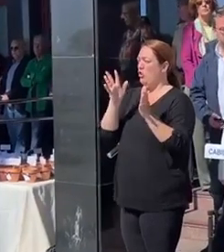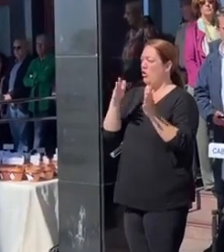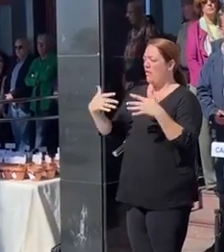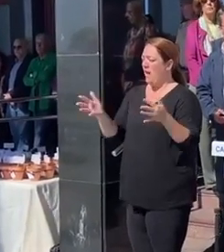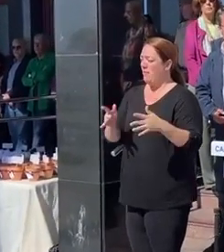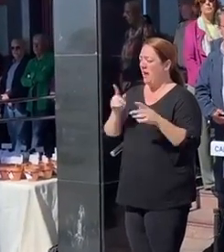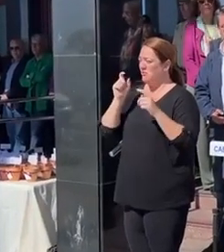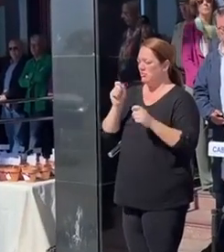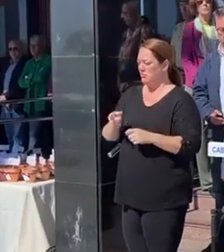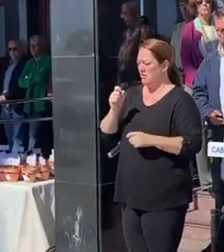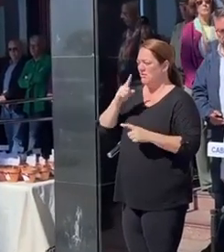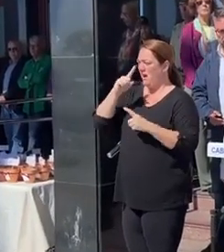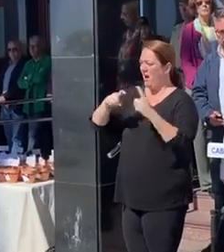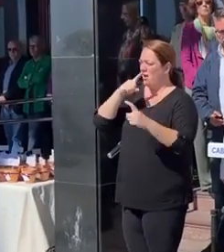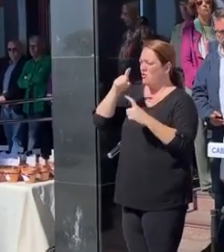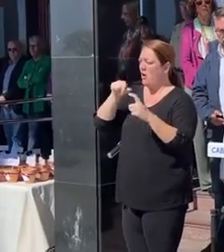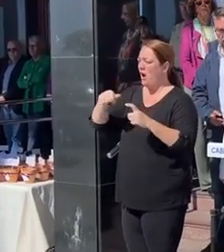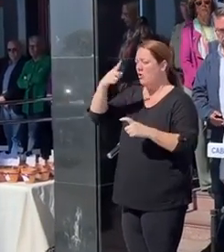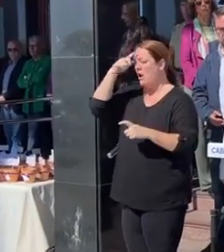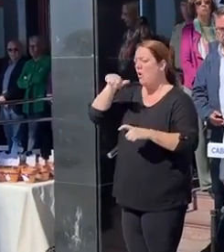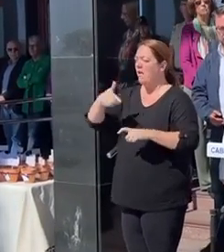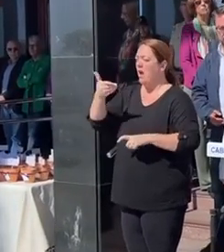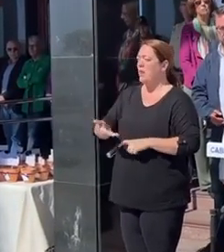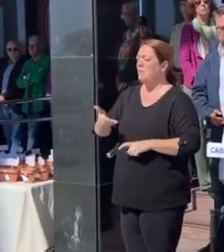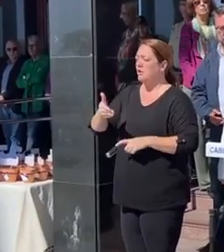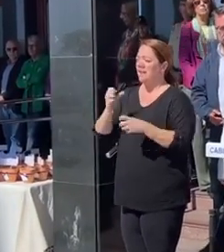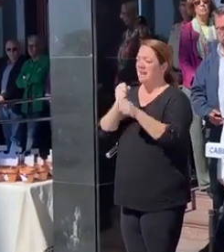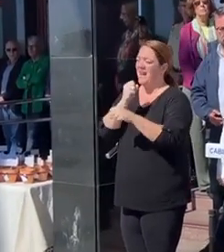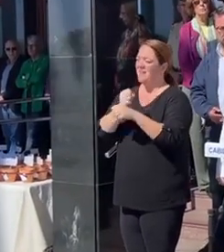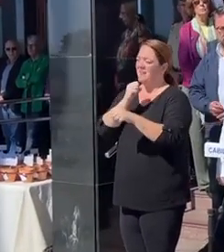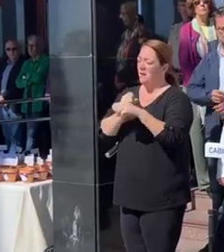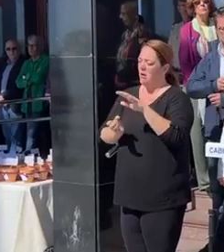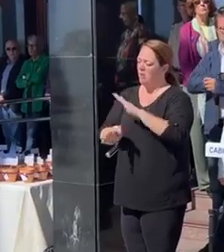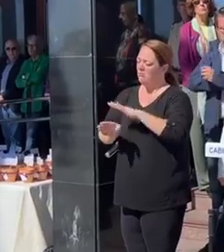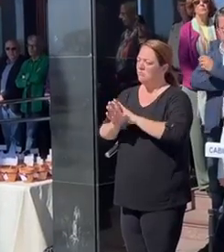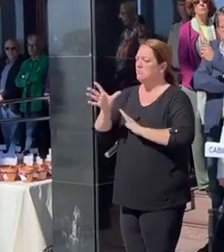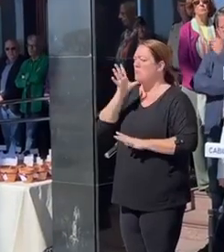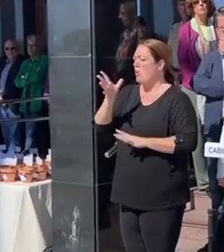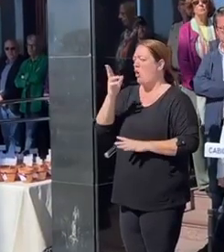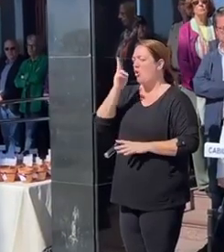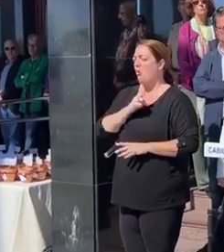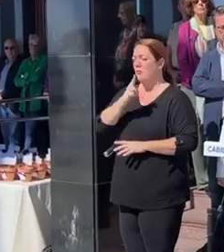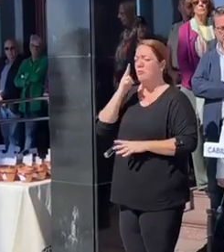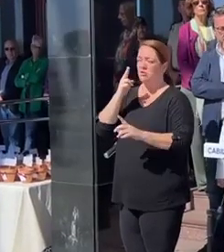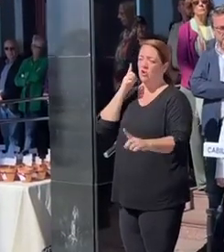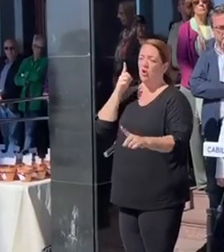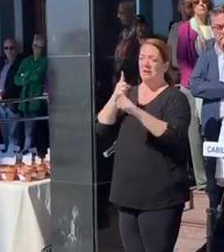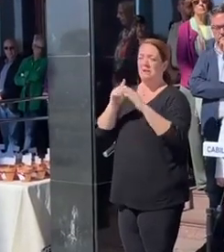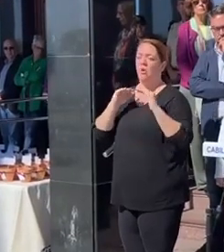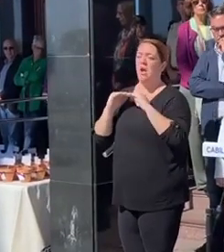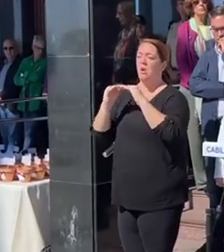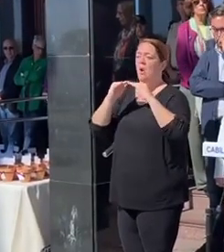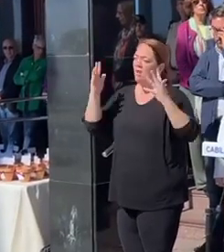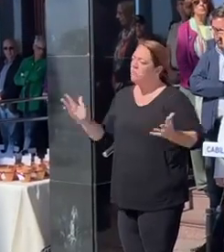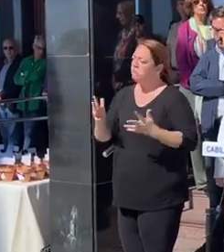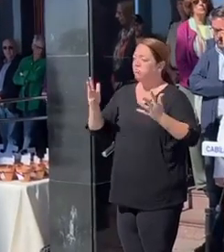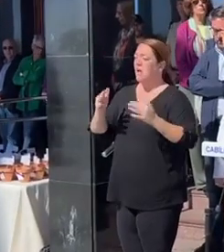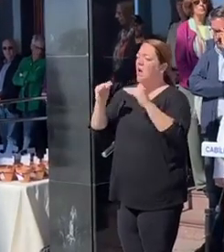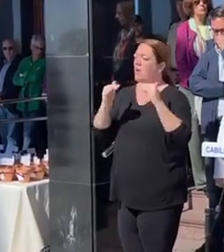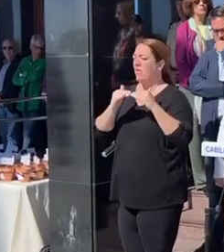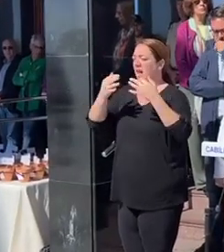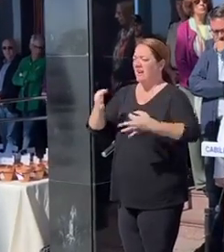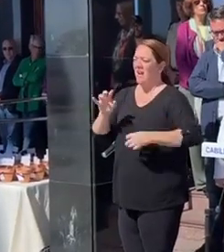nos recuerda la importancia de continuar trabajando en nuestro compromiso por promover una igualdad real